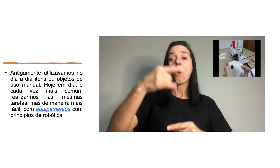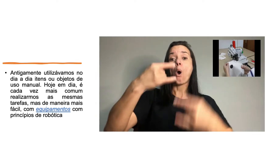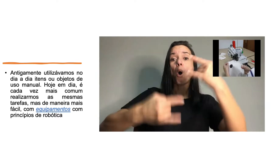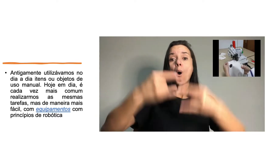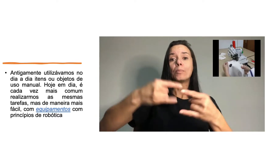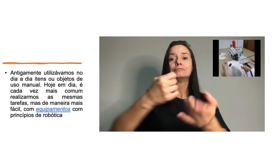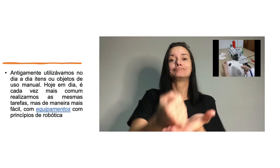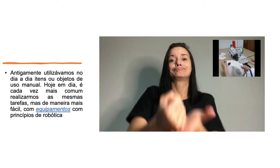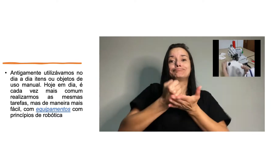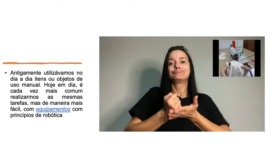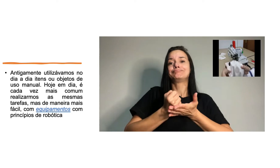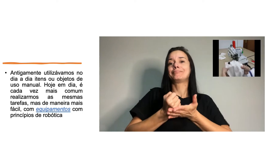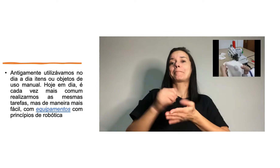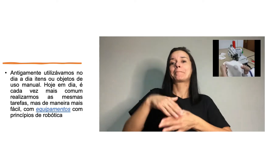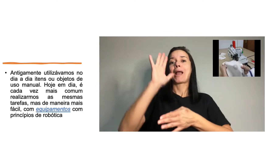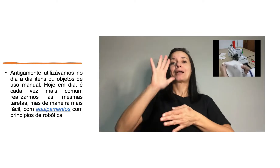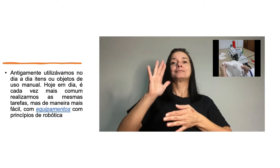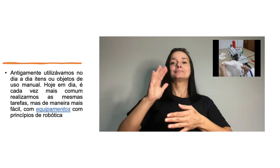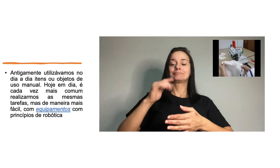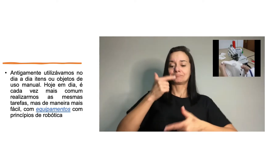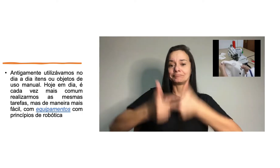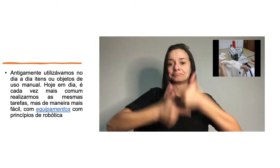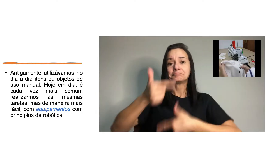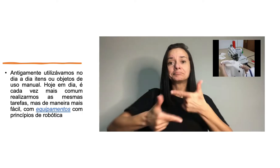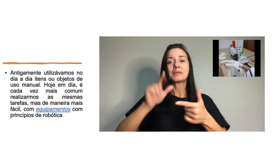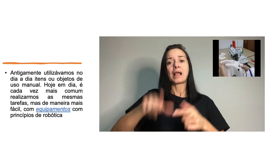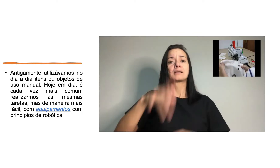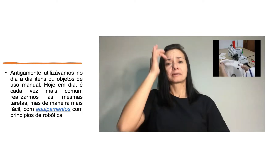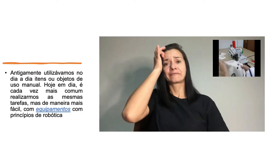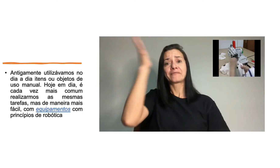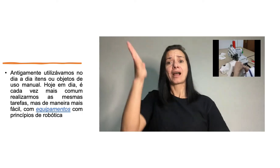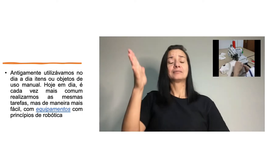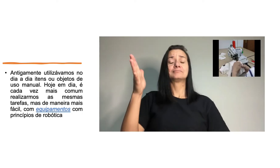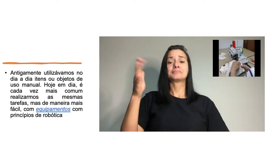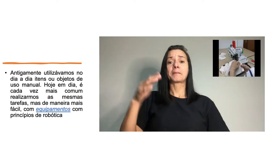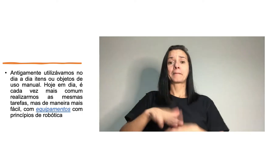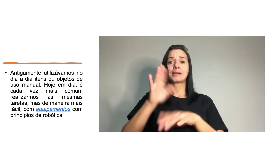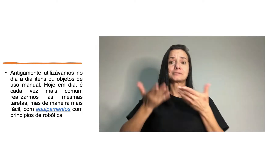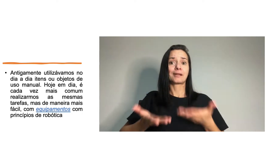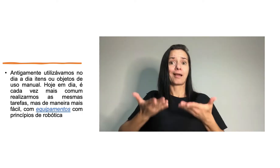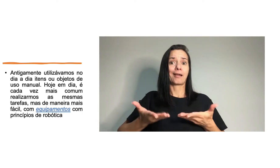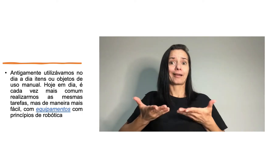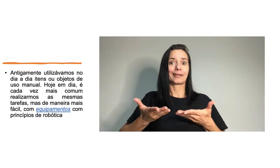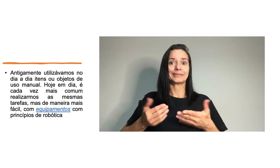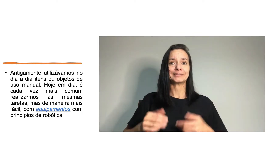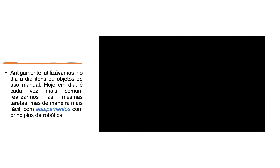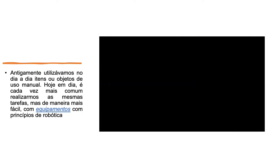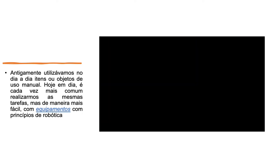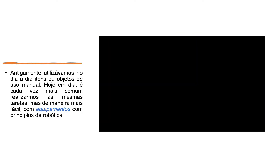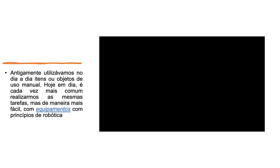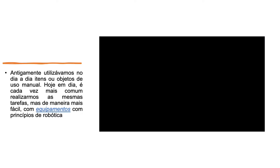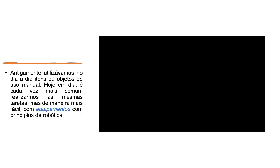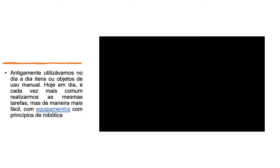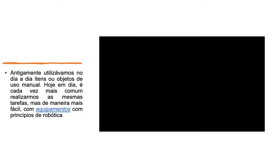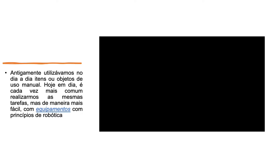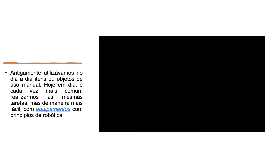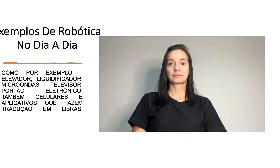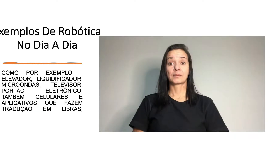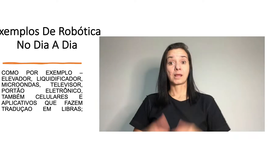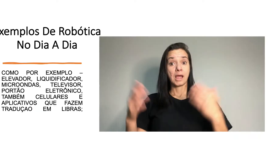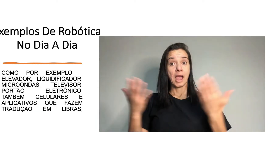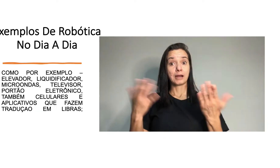as mesmas tarefas, de maneira mais fácil, com a ajuda de equipamentos com princípios de